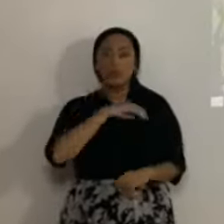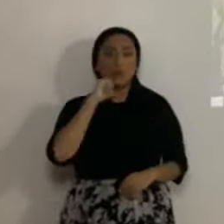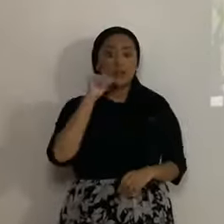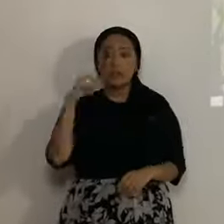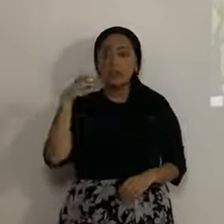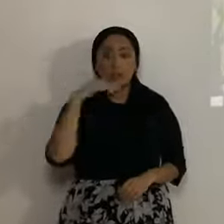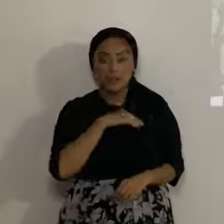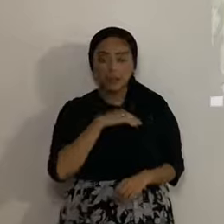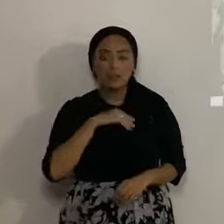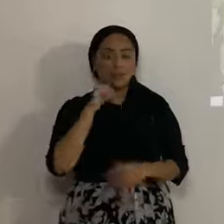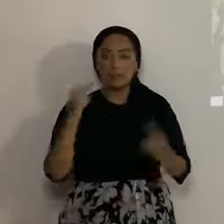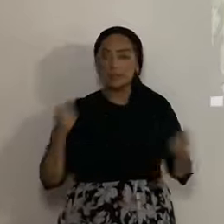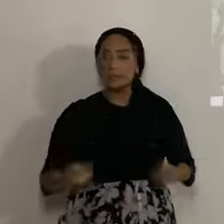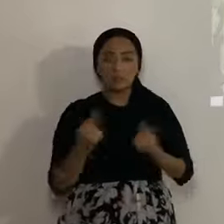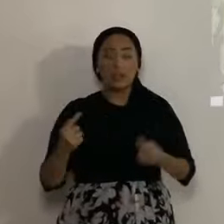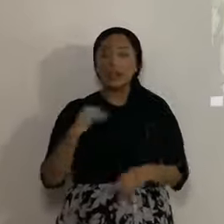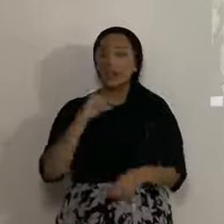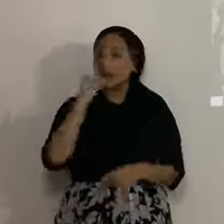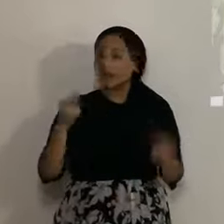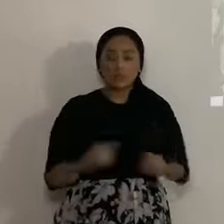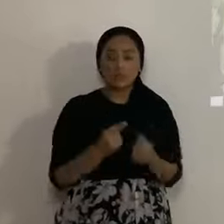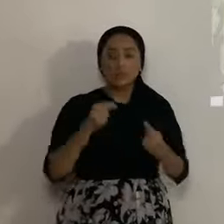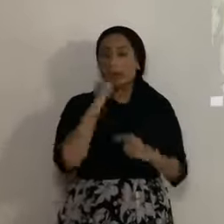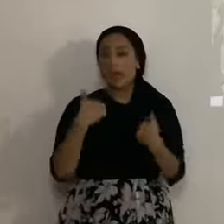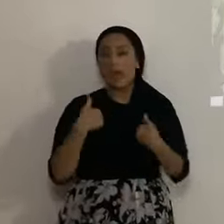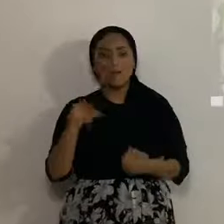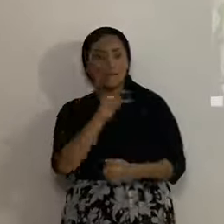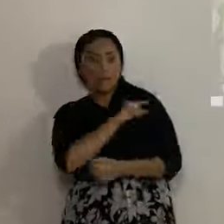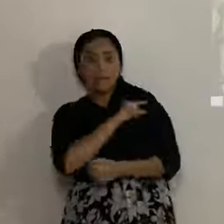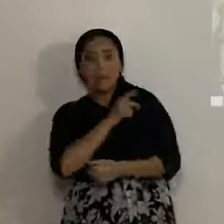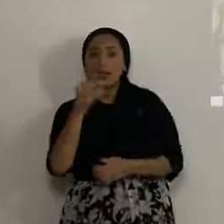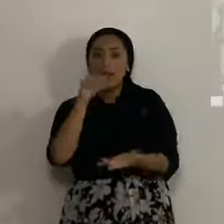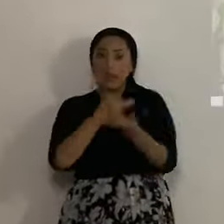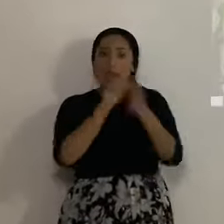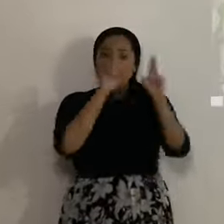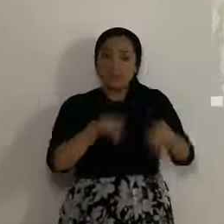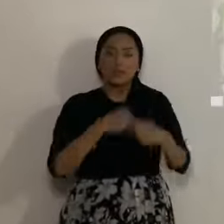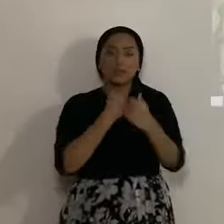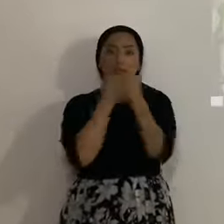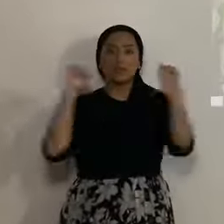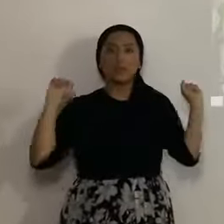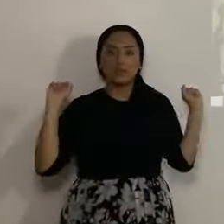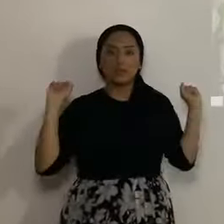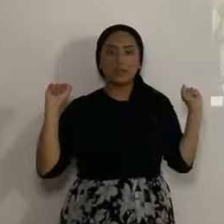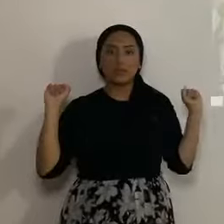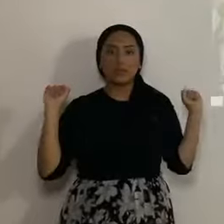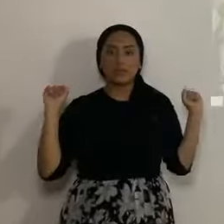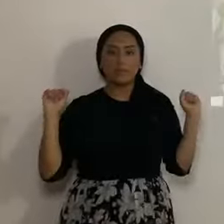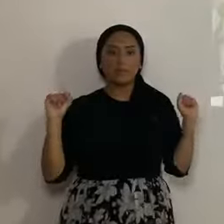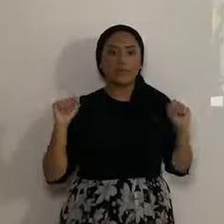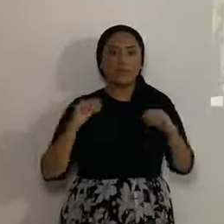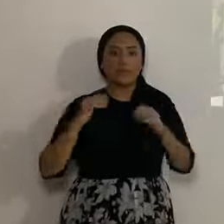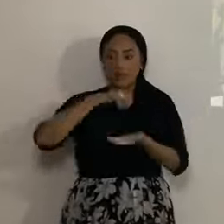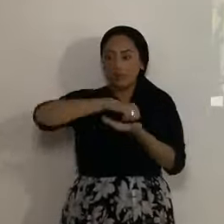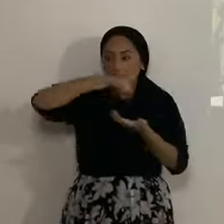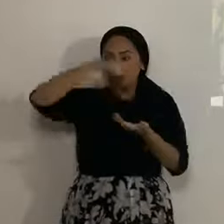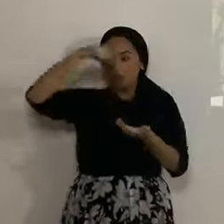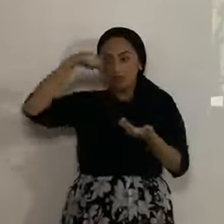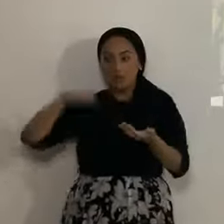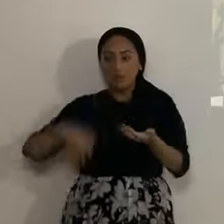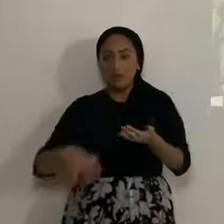miente, no peca, como no peca, no tiene culpabilidad, y esa persona es libre. ya no, dejó de ser un